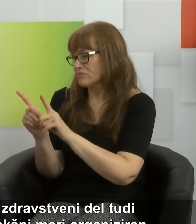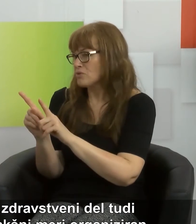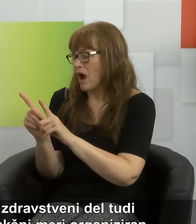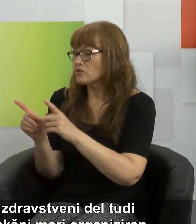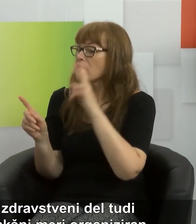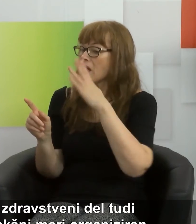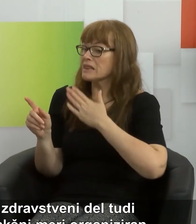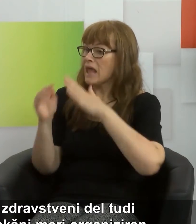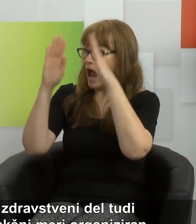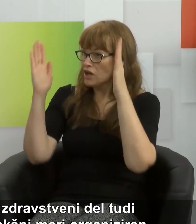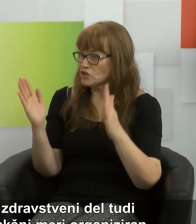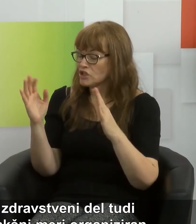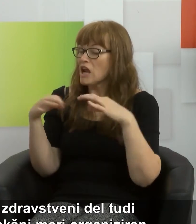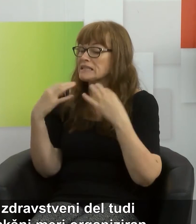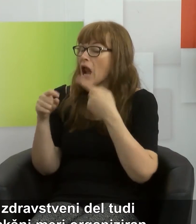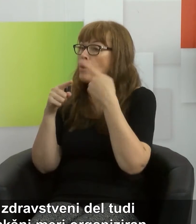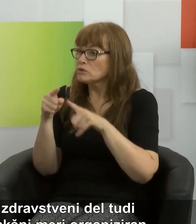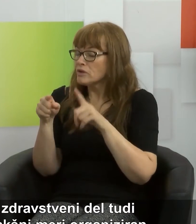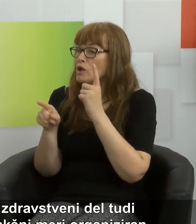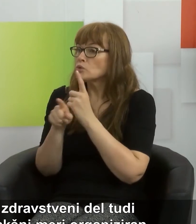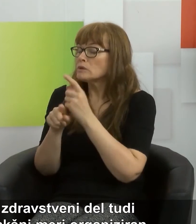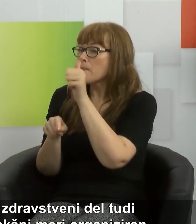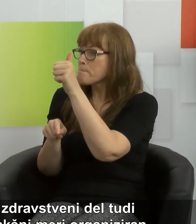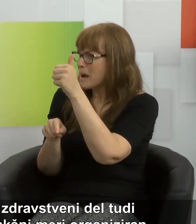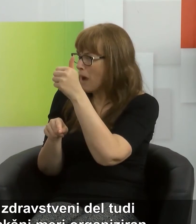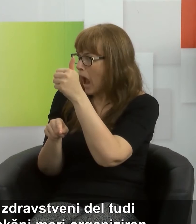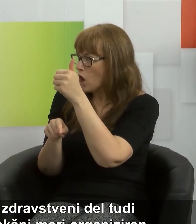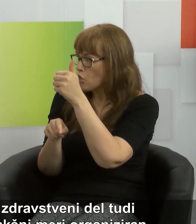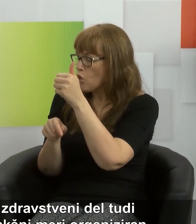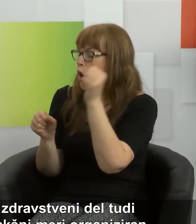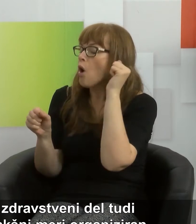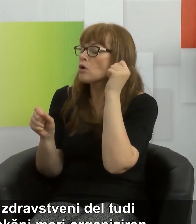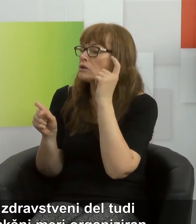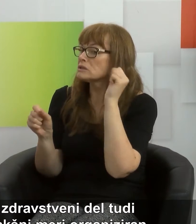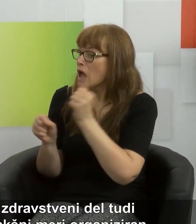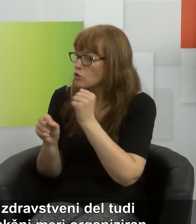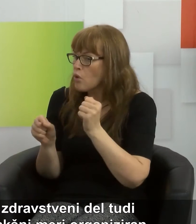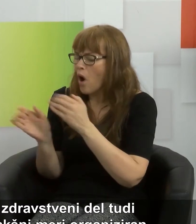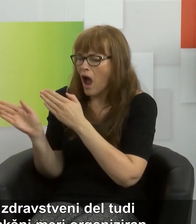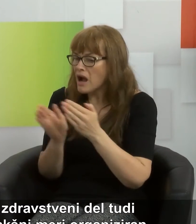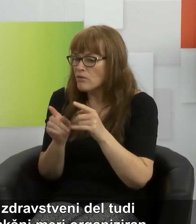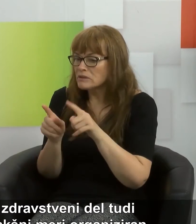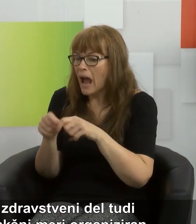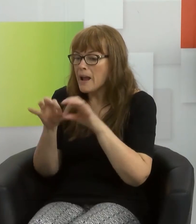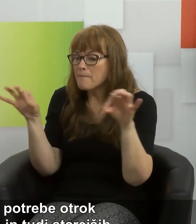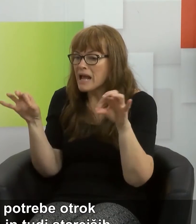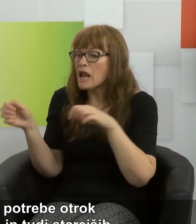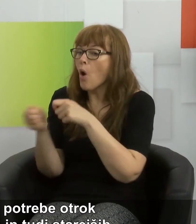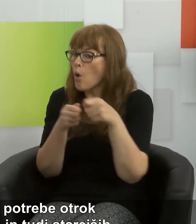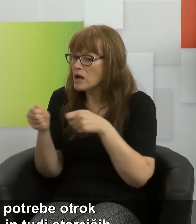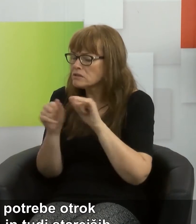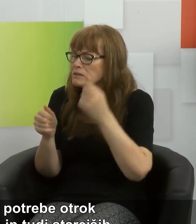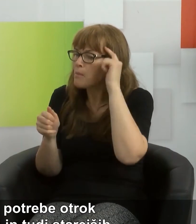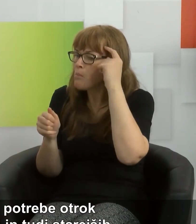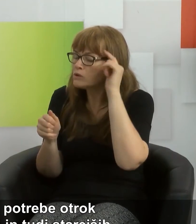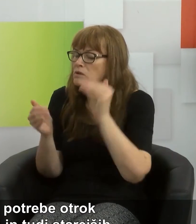v naši hiši je zdravstveni del tudi primarno ravno zato v takšni meri organiziran, da se